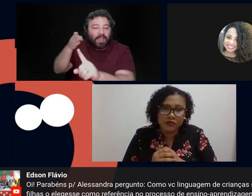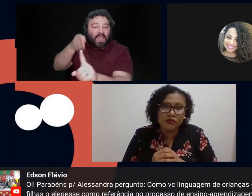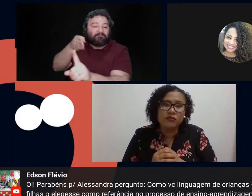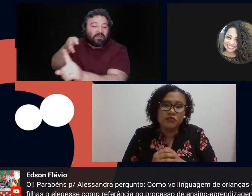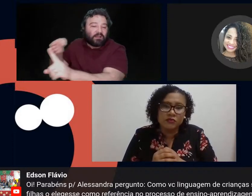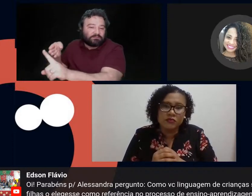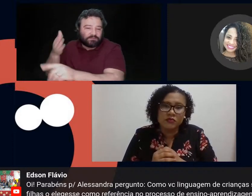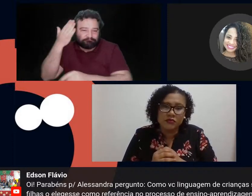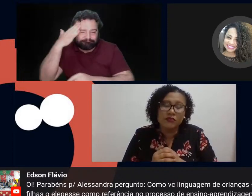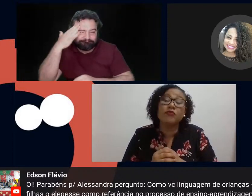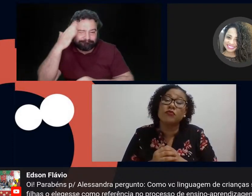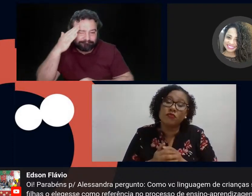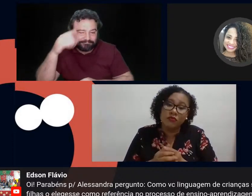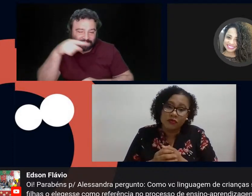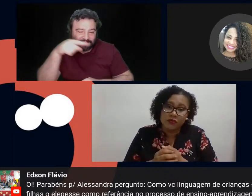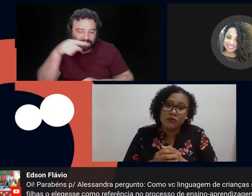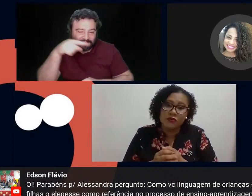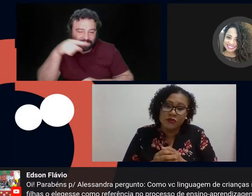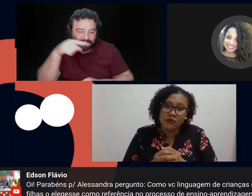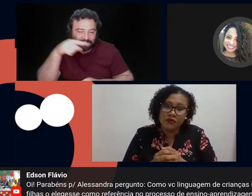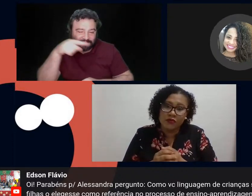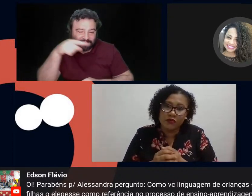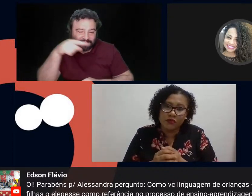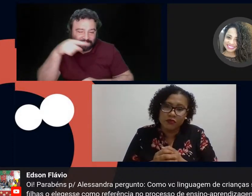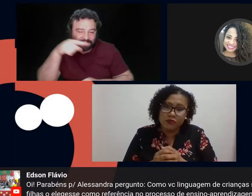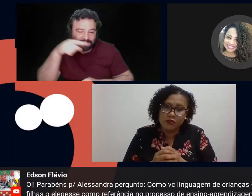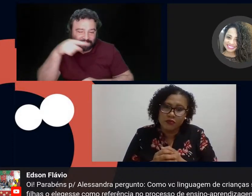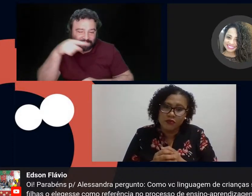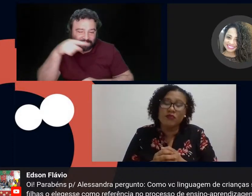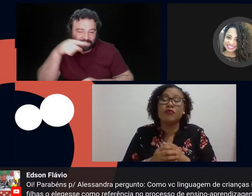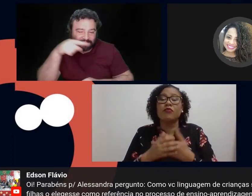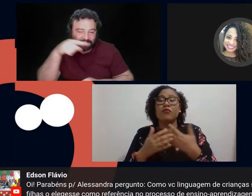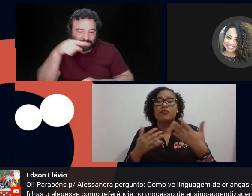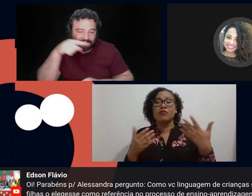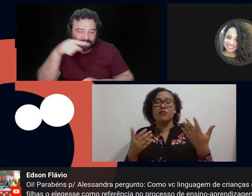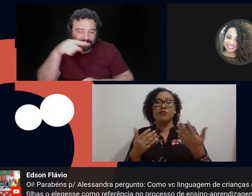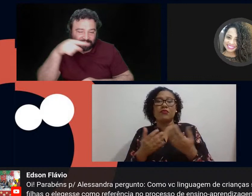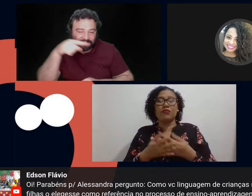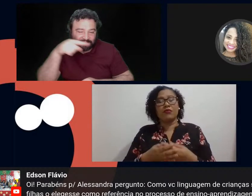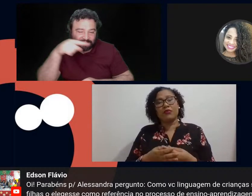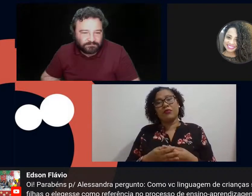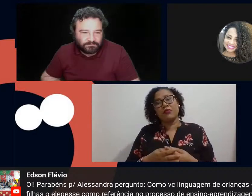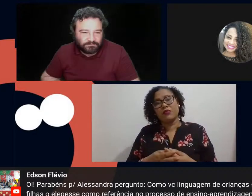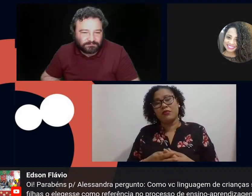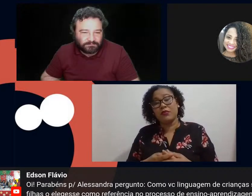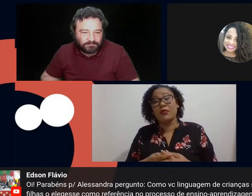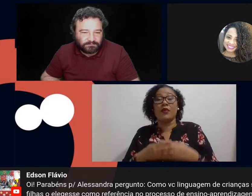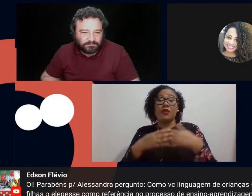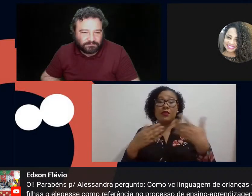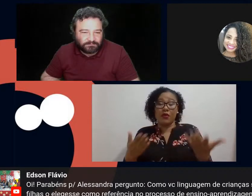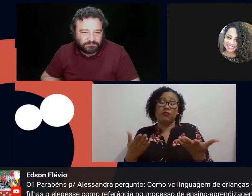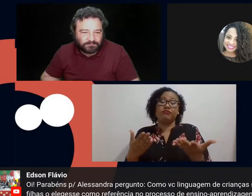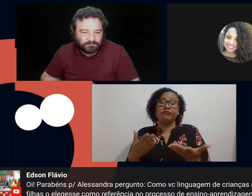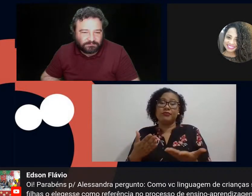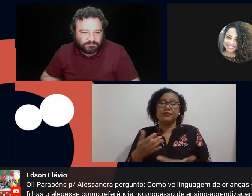travando. Então, como o processo de escolha de referências que os pais podem ter para essas crianças?